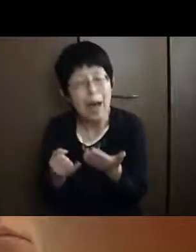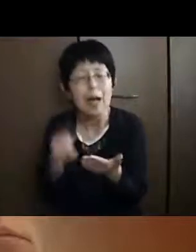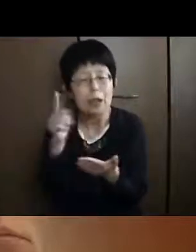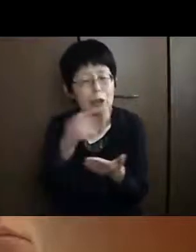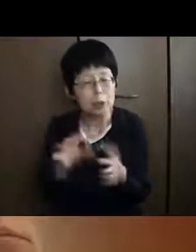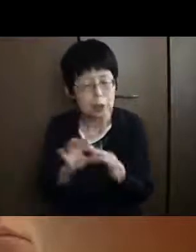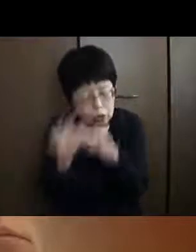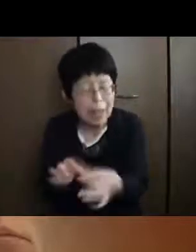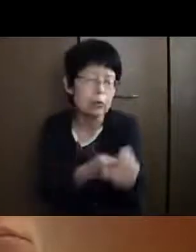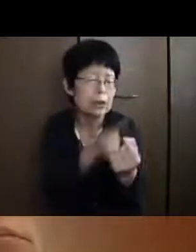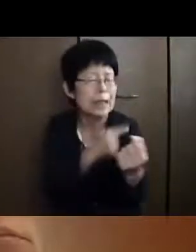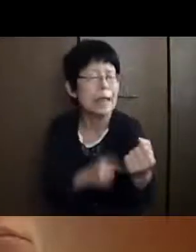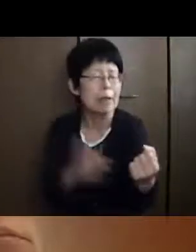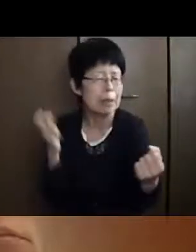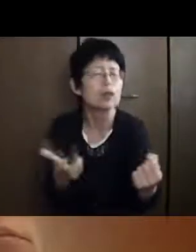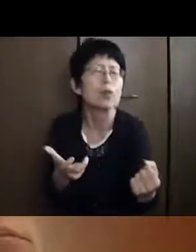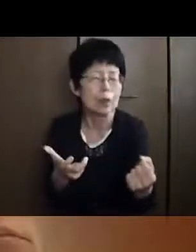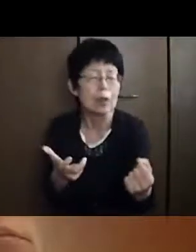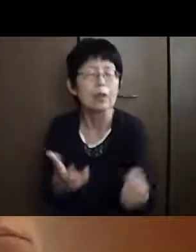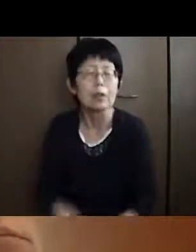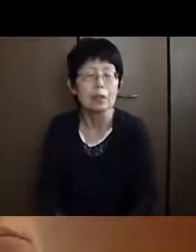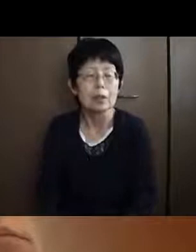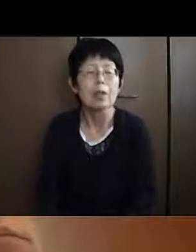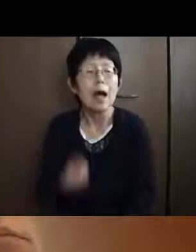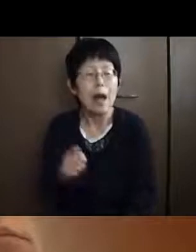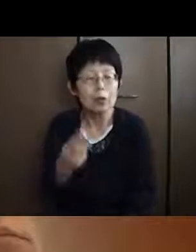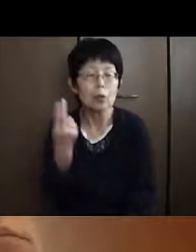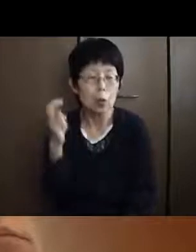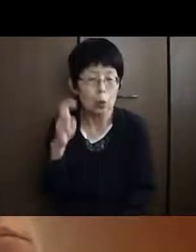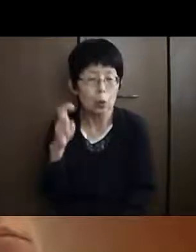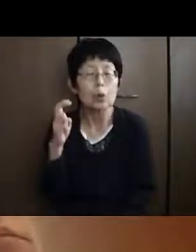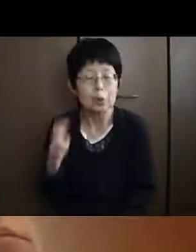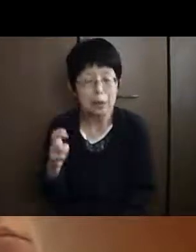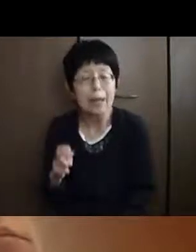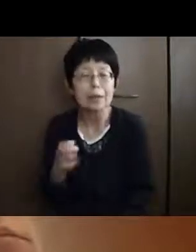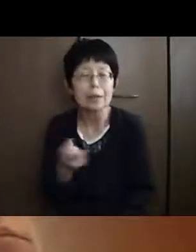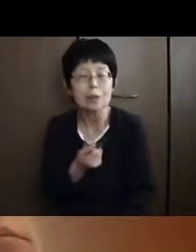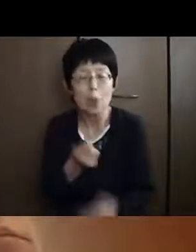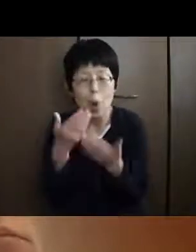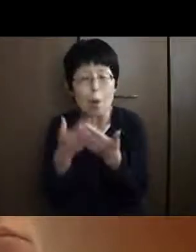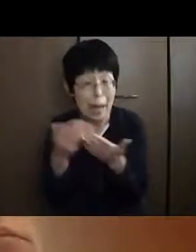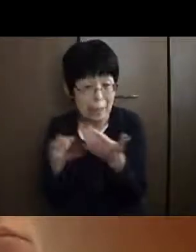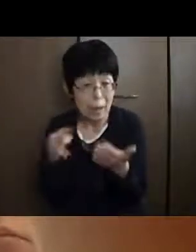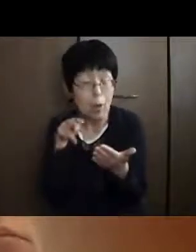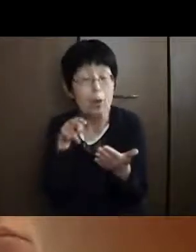かに。 それはね、トロロさんのあの囲碁漫画を見ると、 うん、 本当にね、深い気持ちが伝わってくるん